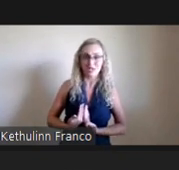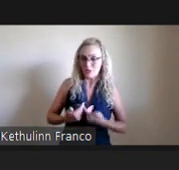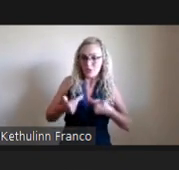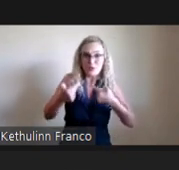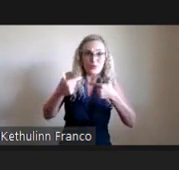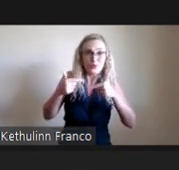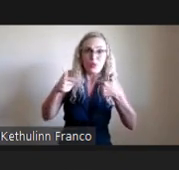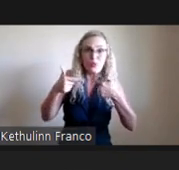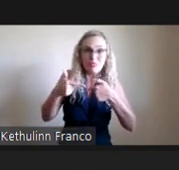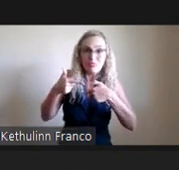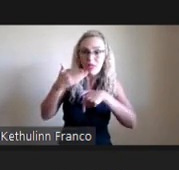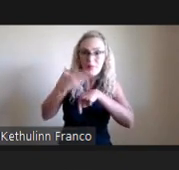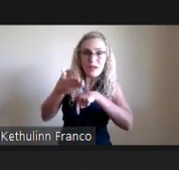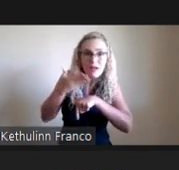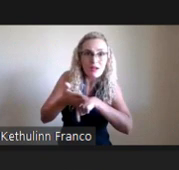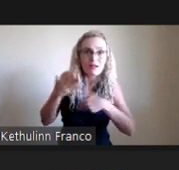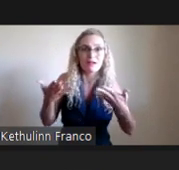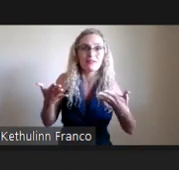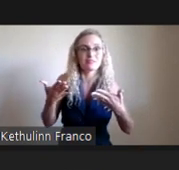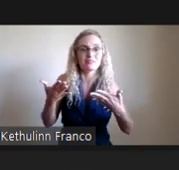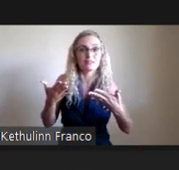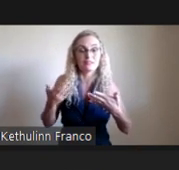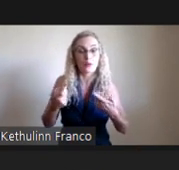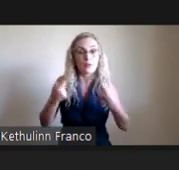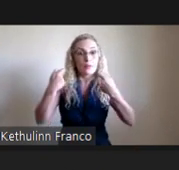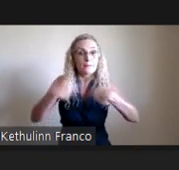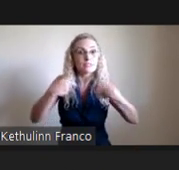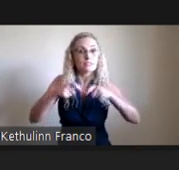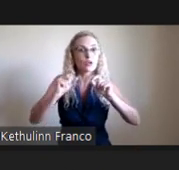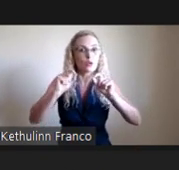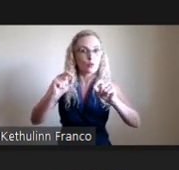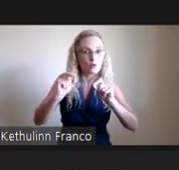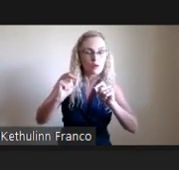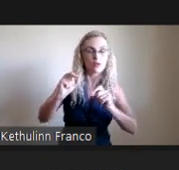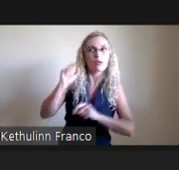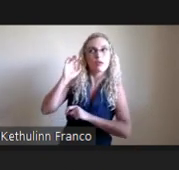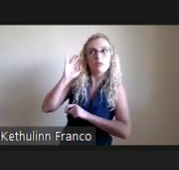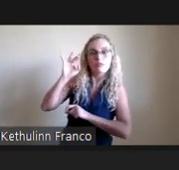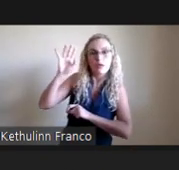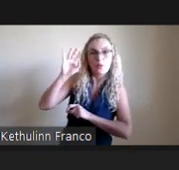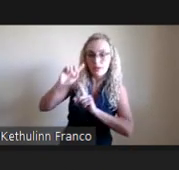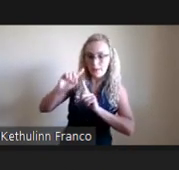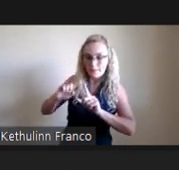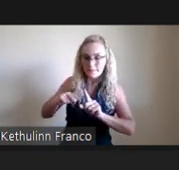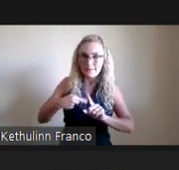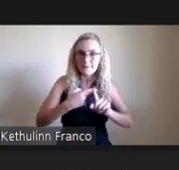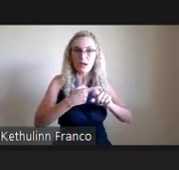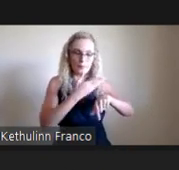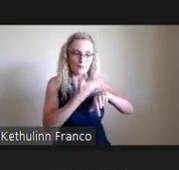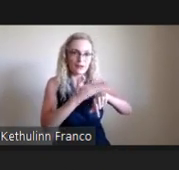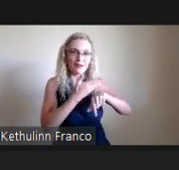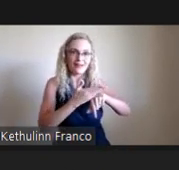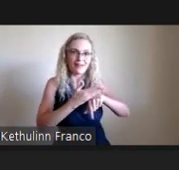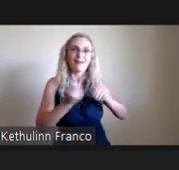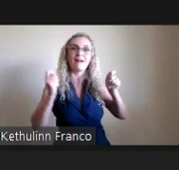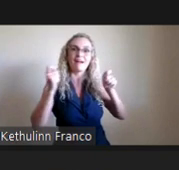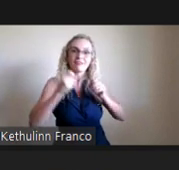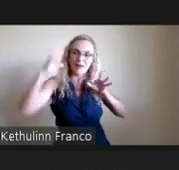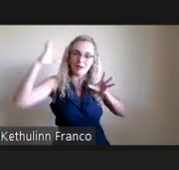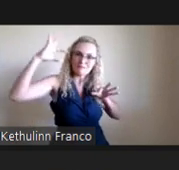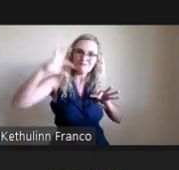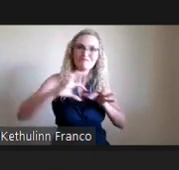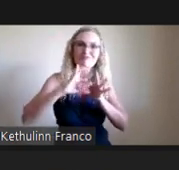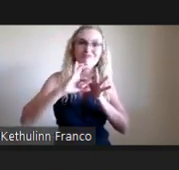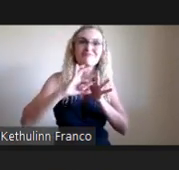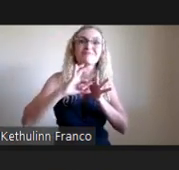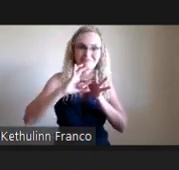na prática, você vai consolidando aquilo que você viu, principalmente na gramática, dentro